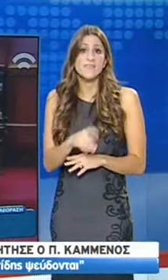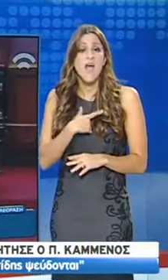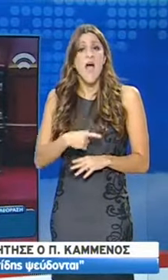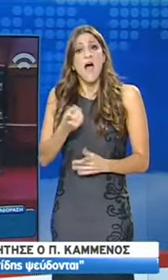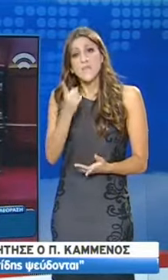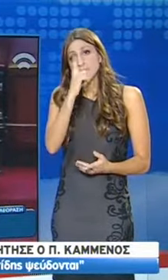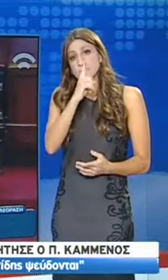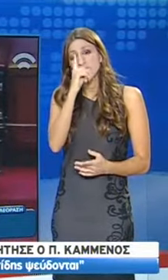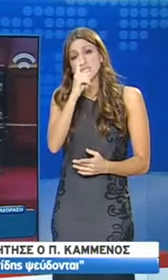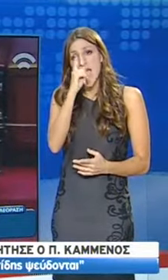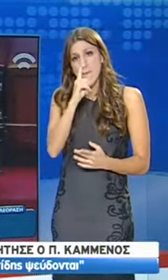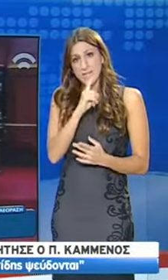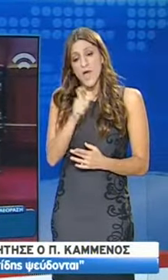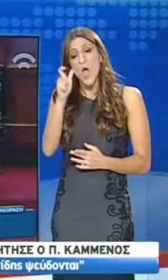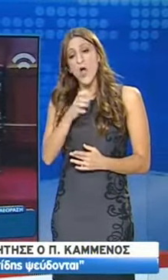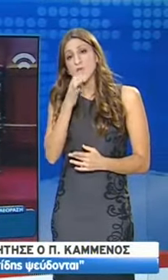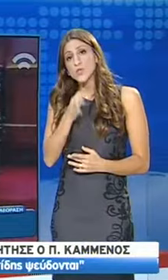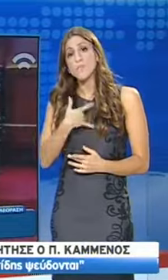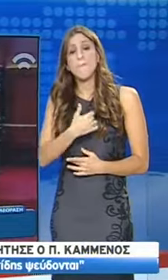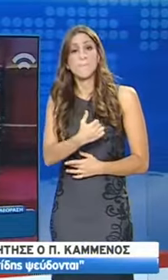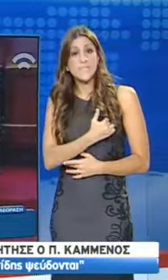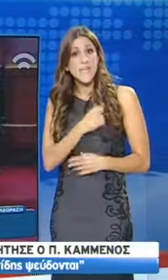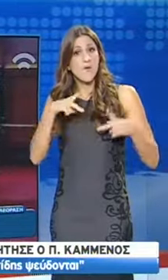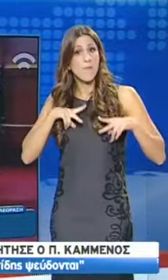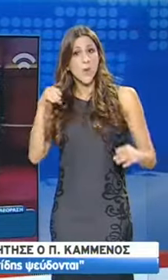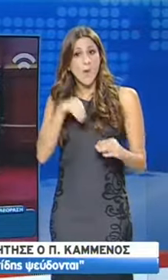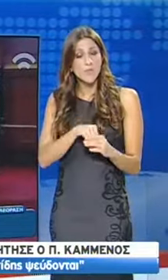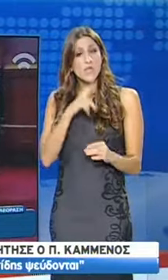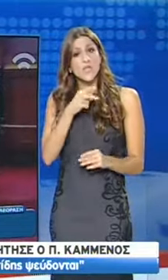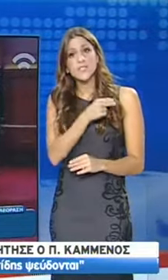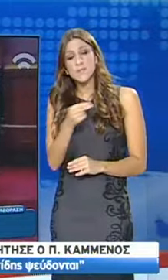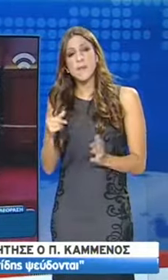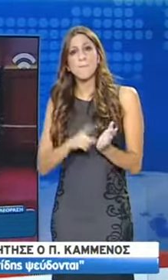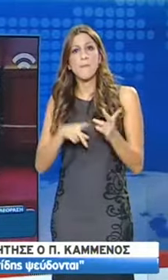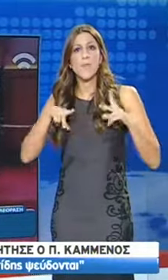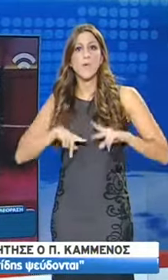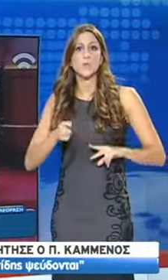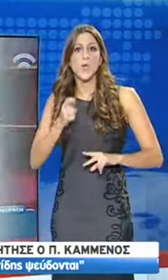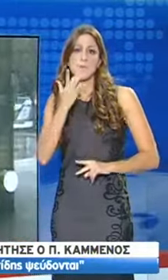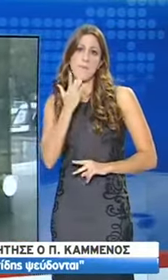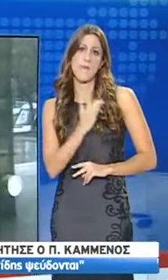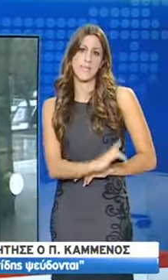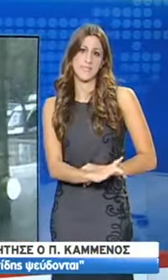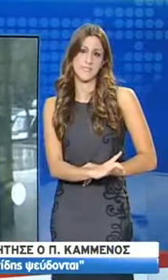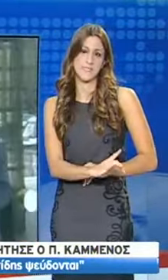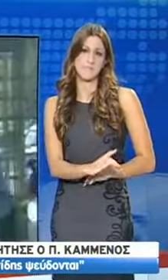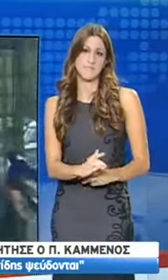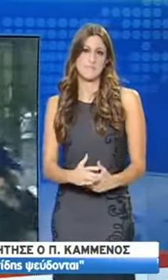συμπλήρωσε ότι επειδή πιστεύει τα λεγόμενα του κυρίου Στυλιανίδη, θέτει θέμα παραίτησης του Γιάννη Τουρνάρα. Ως ύποπτοι καλούνται από τον